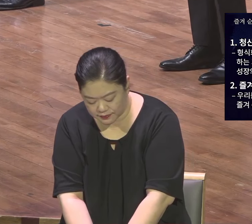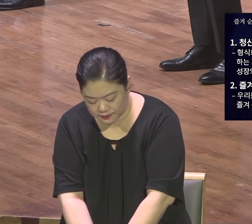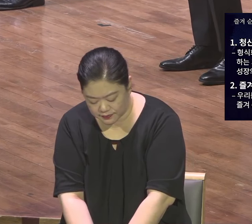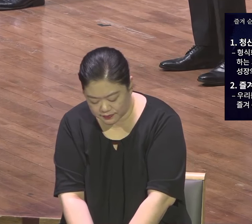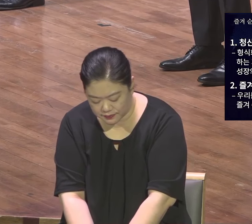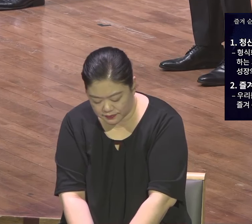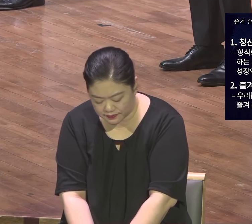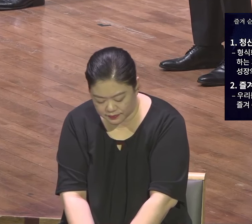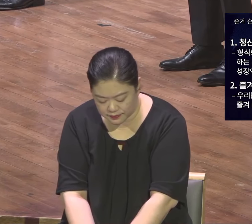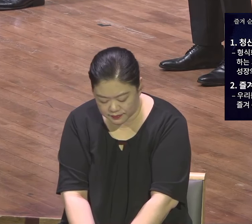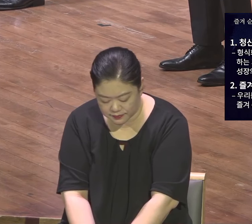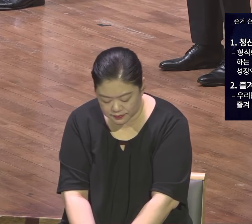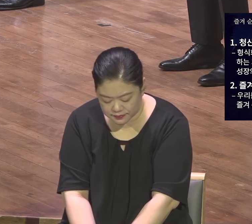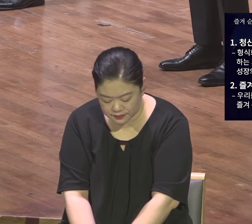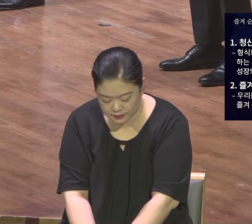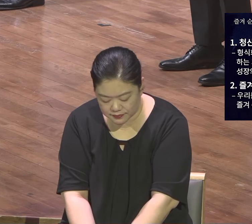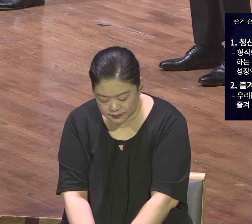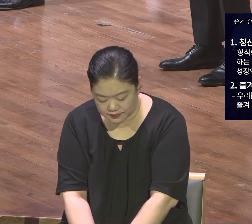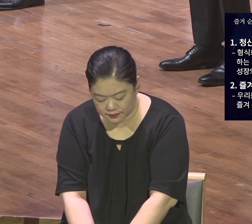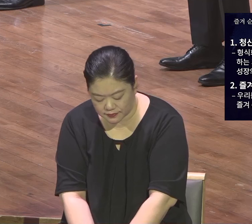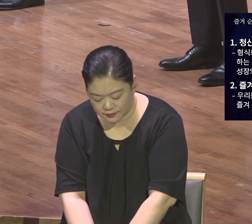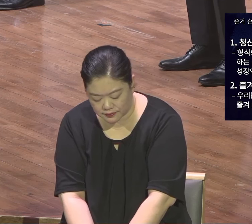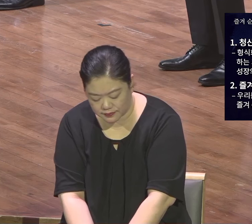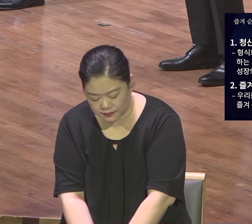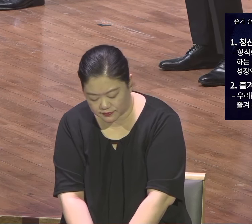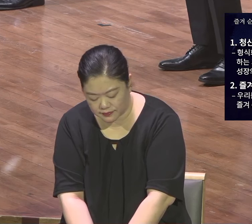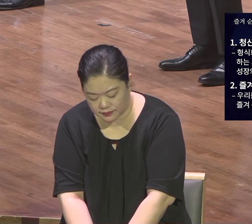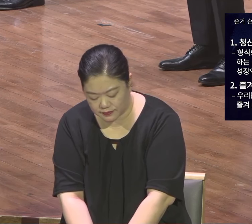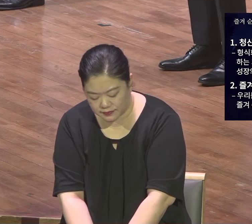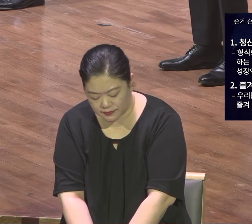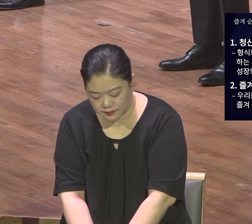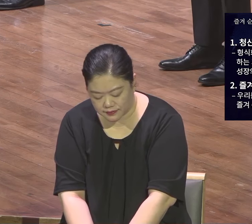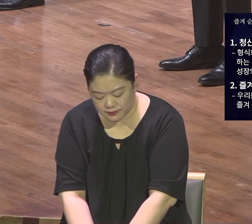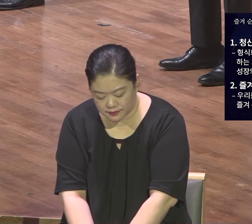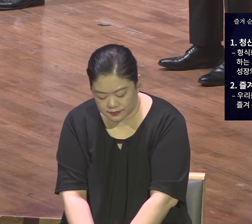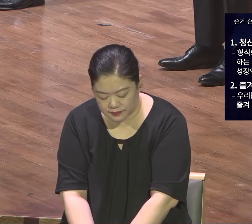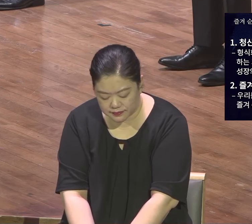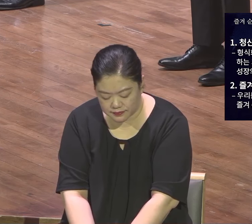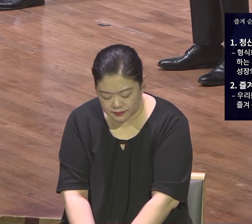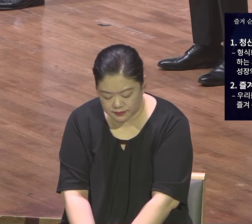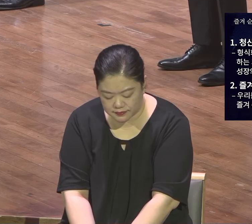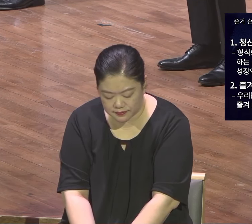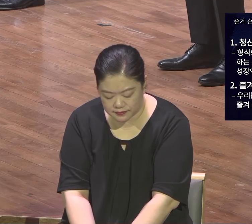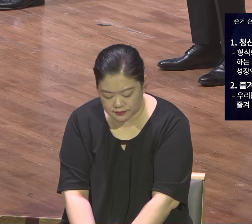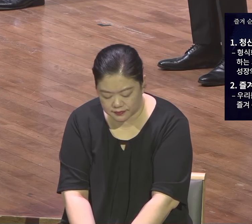경신개혁 변화되는 놀라운 역사가 예배 때마다 일어나게 하여 주시옵소서.